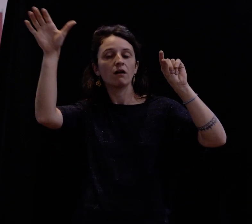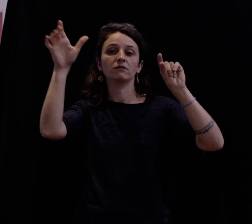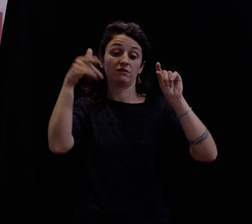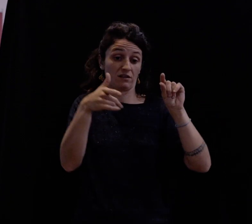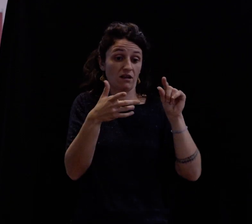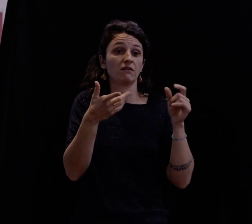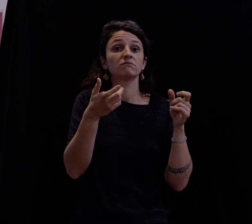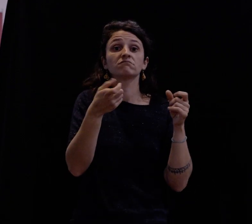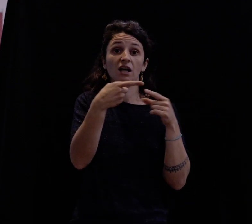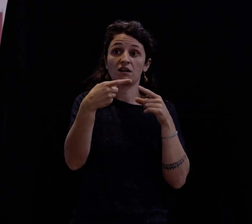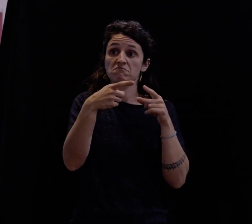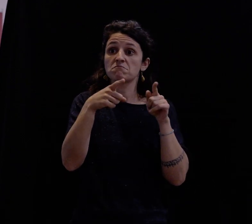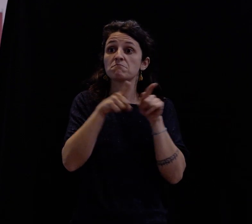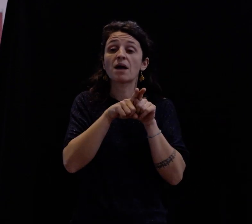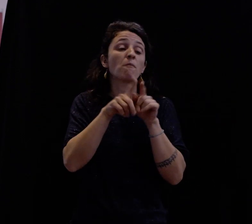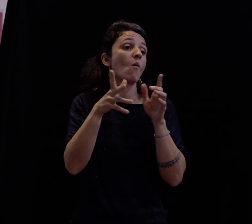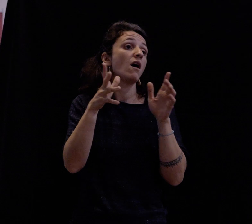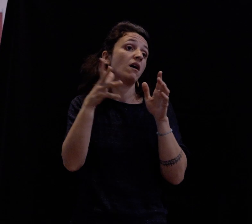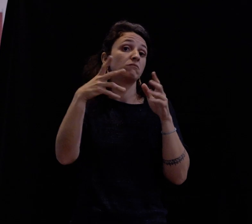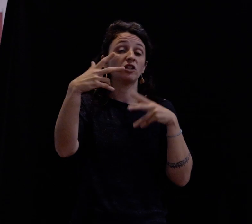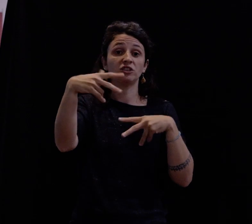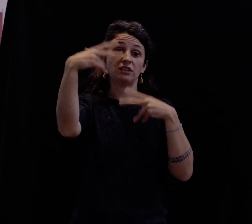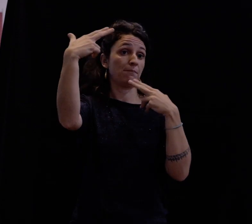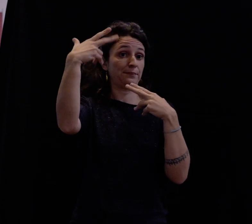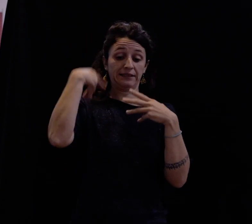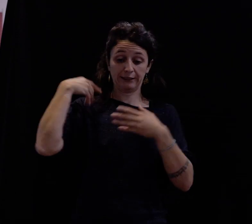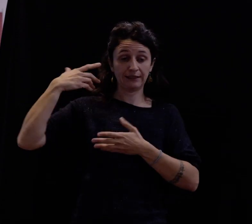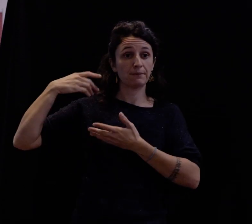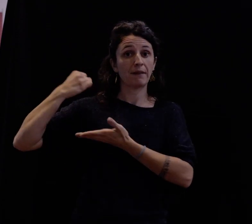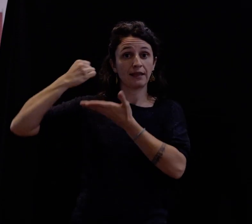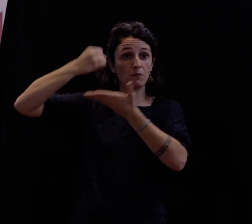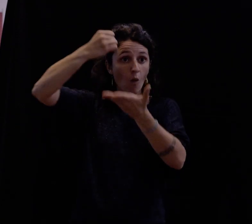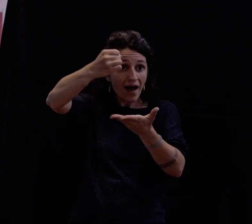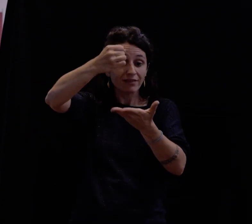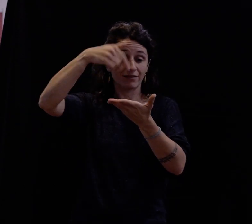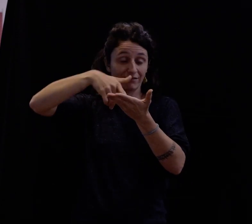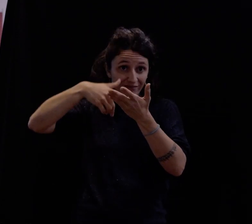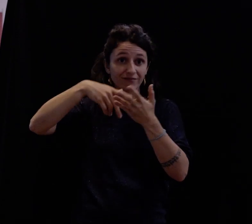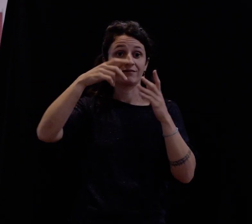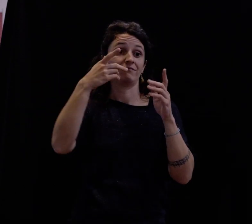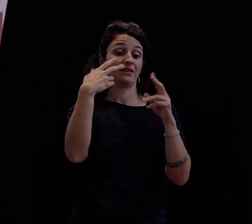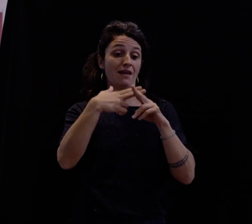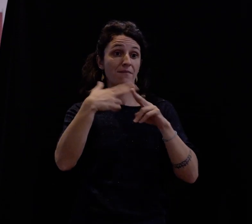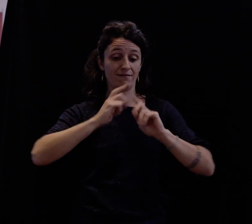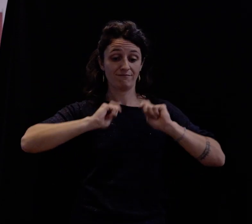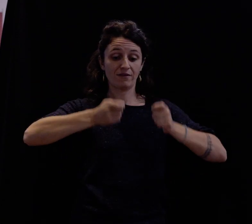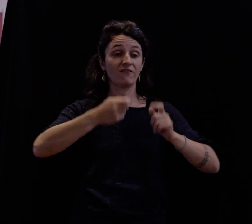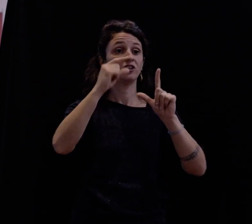ça va faire comme un chapitre du patrimoine génétique. Et donc ces chapitres, c'est ce qu'on appelle le gène.